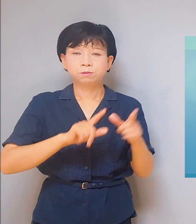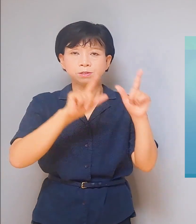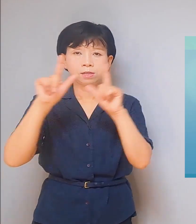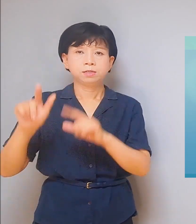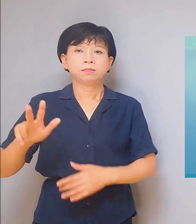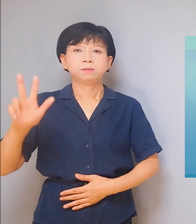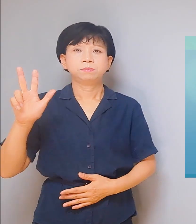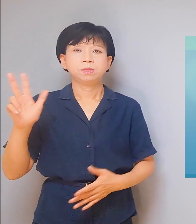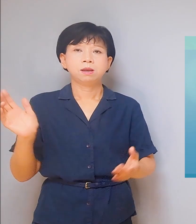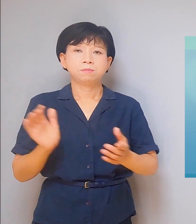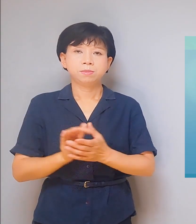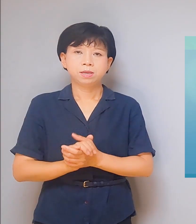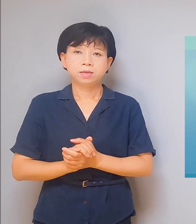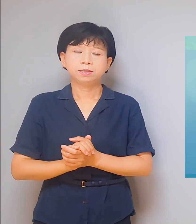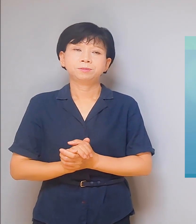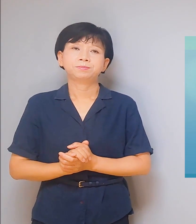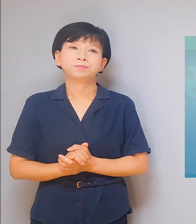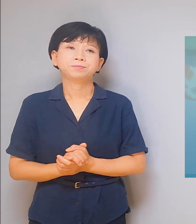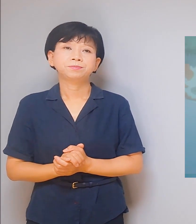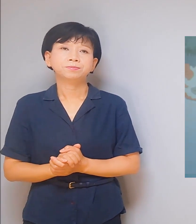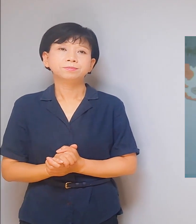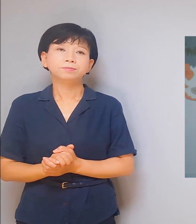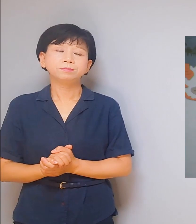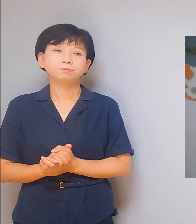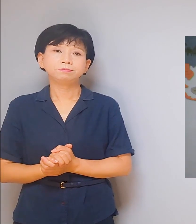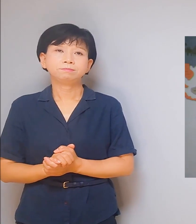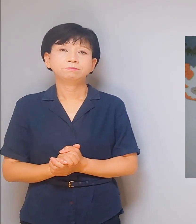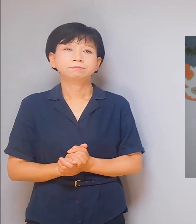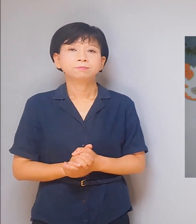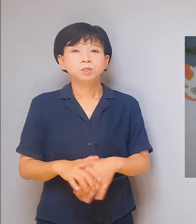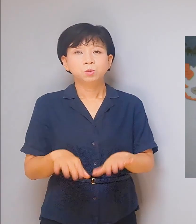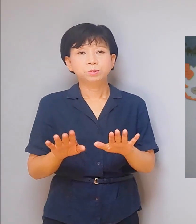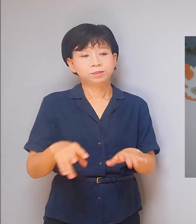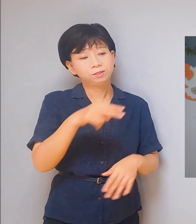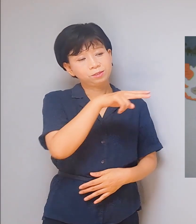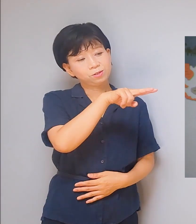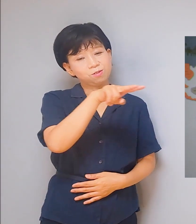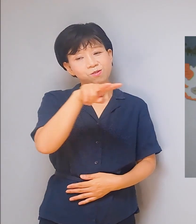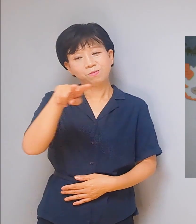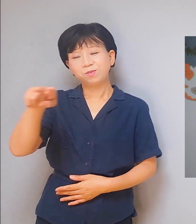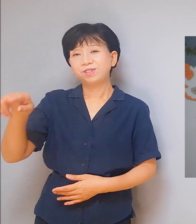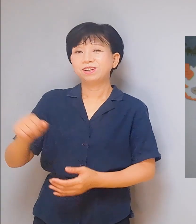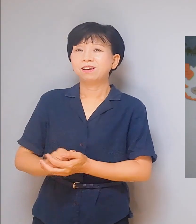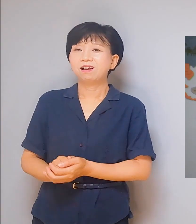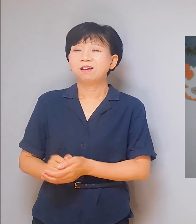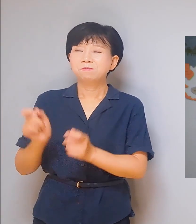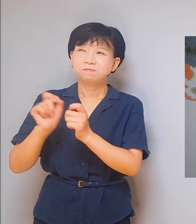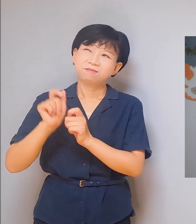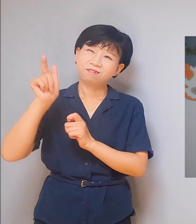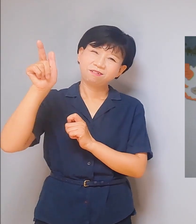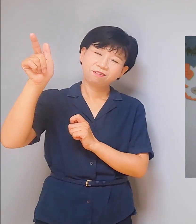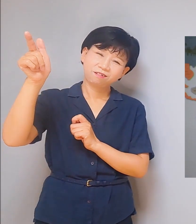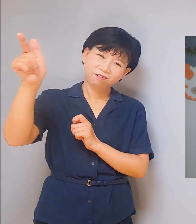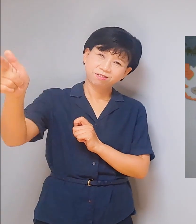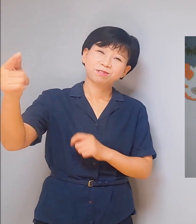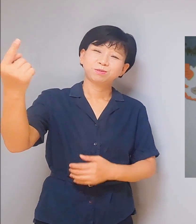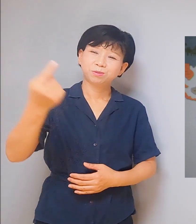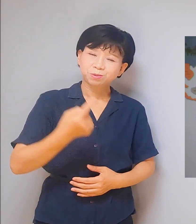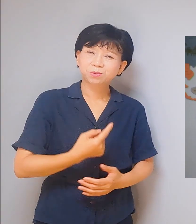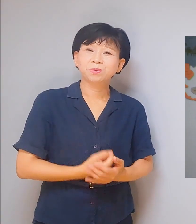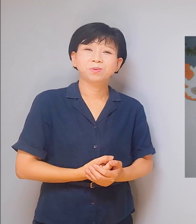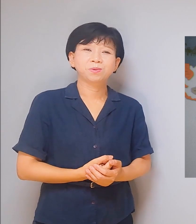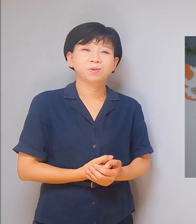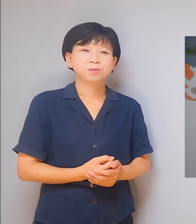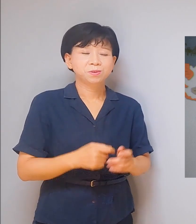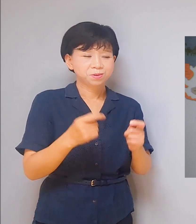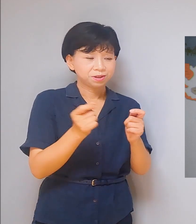말씀대로 살겠습니다. 아멘. 제가 오늘 보니까 멀리서 또 가까이에서 또 우리 가족들을 뵈러